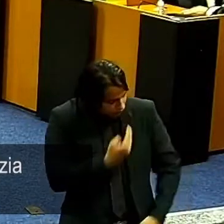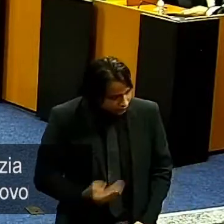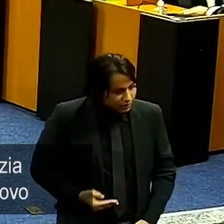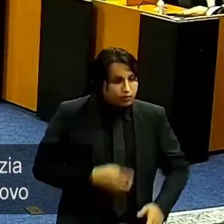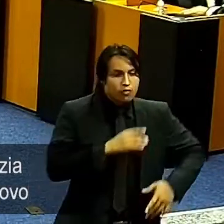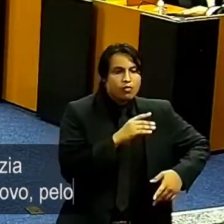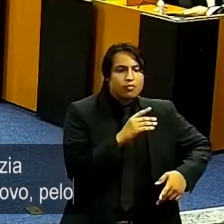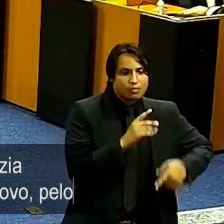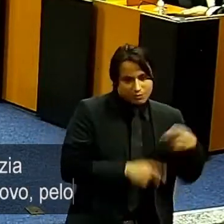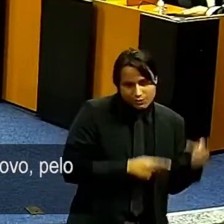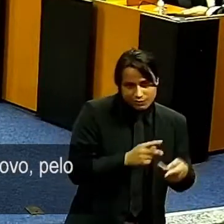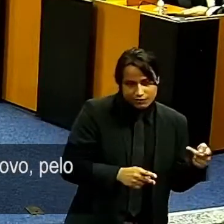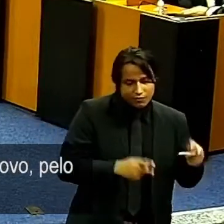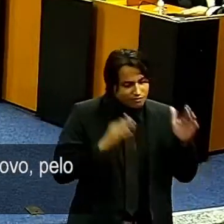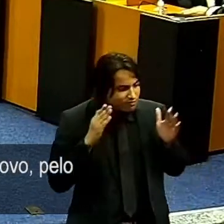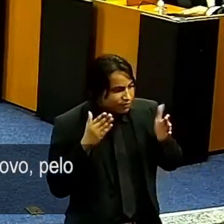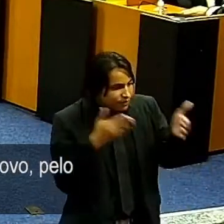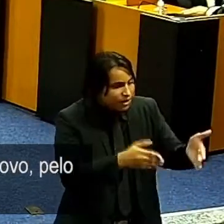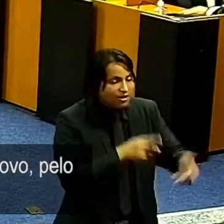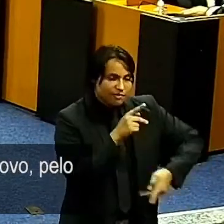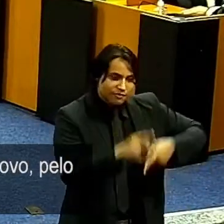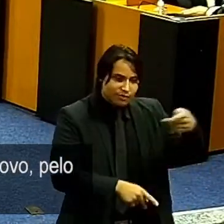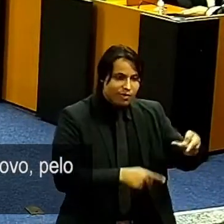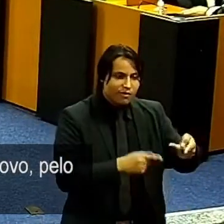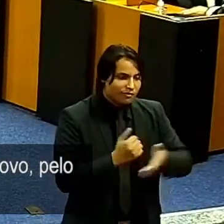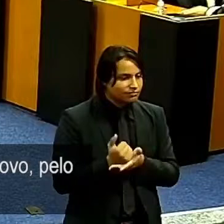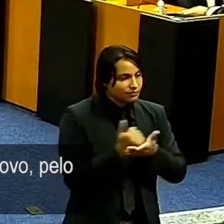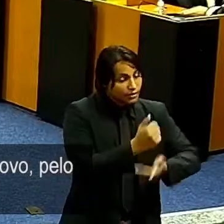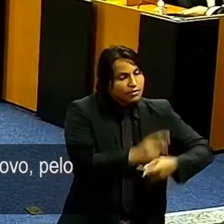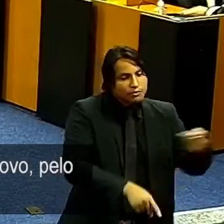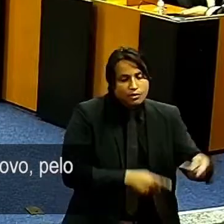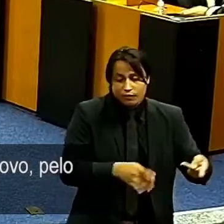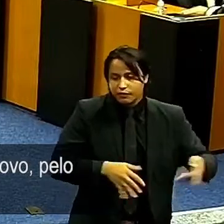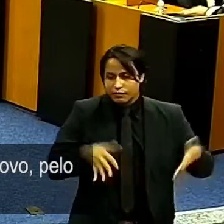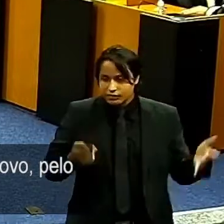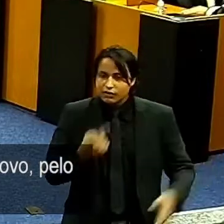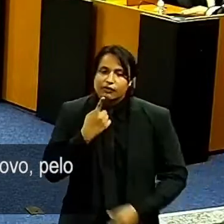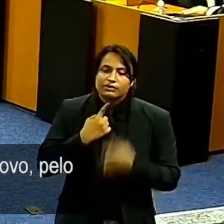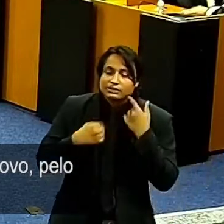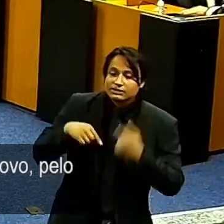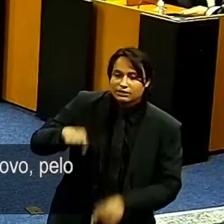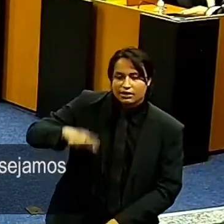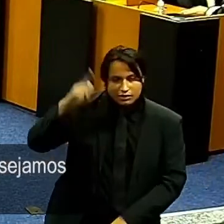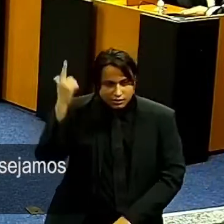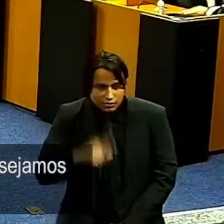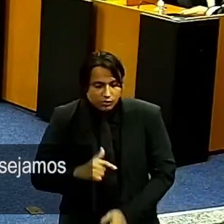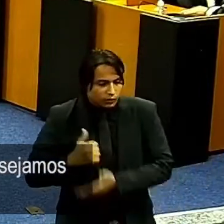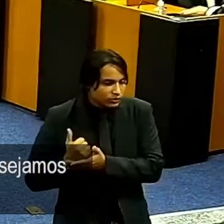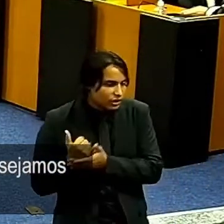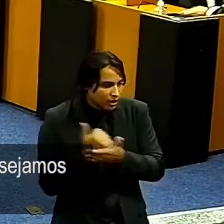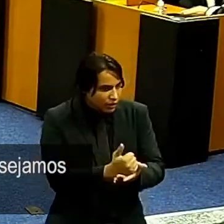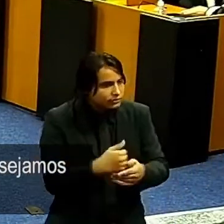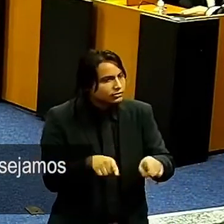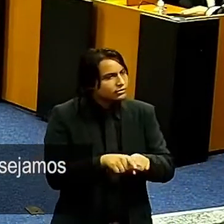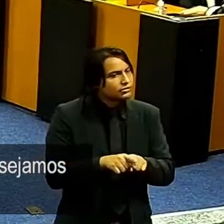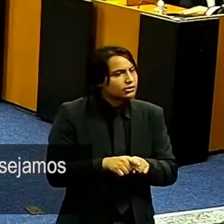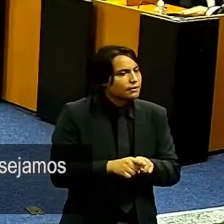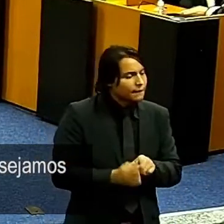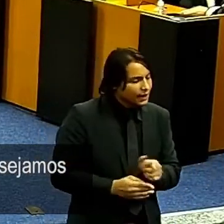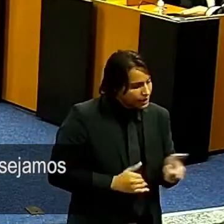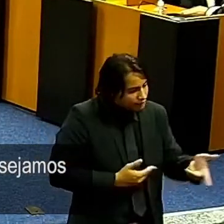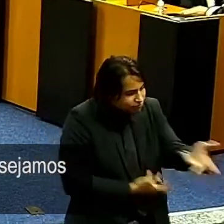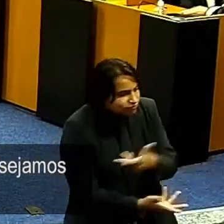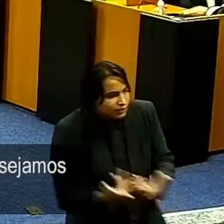Gonçalo é que ele faça valer a voz do povo que as urnas expressem a vontade da população e que as eleições